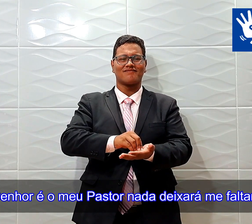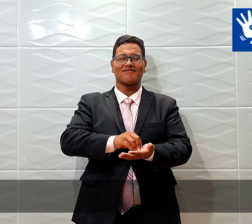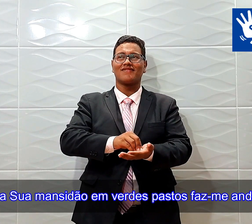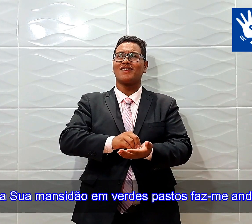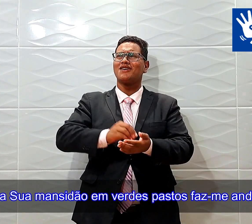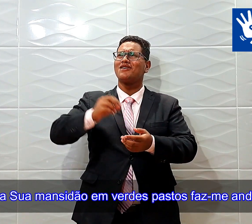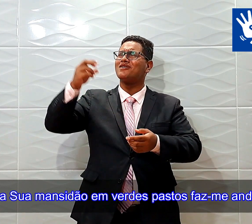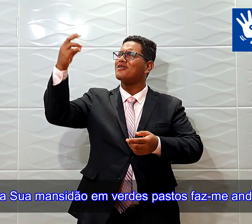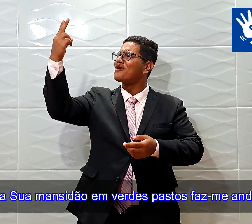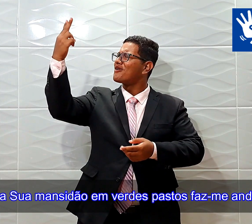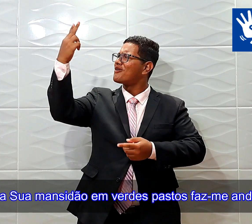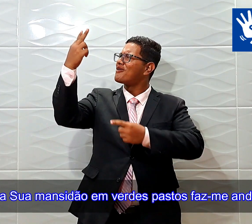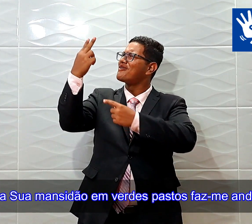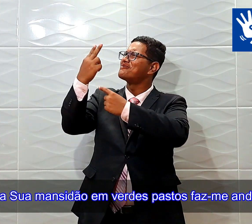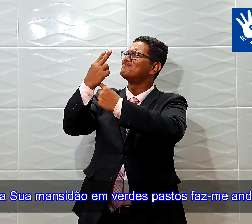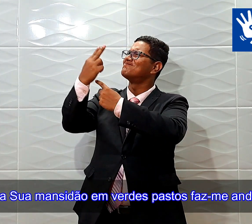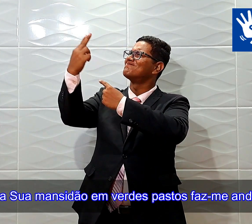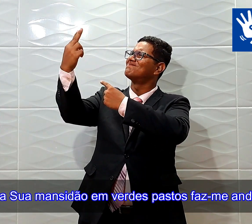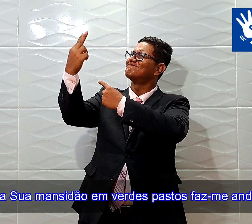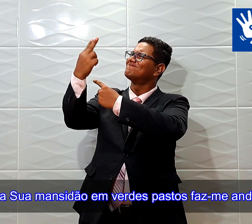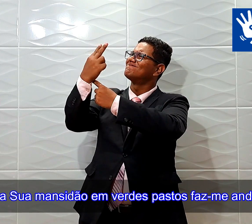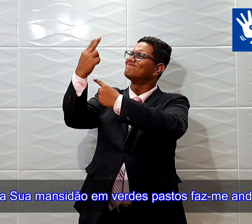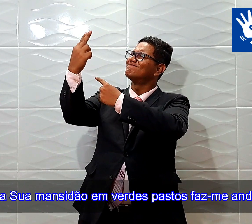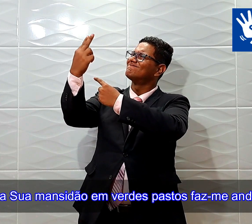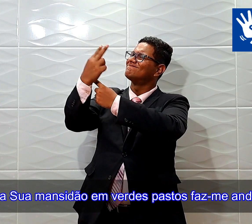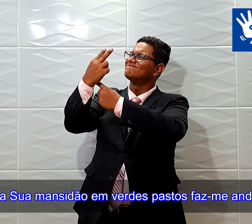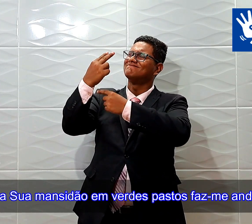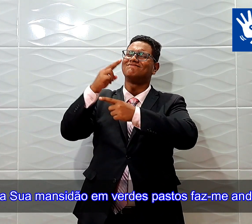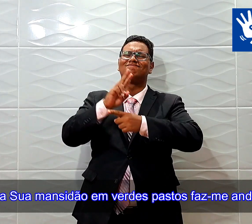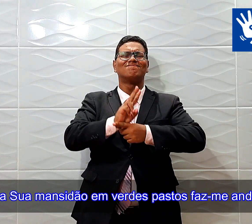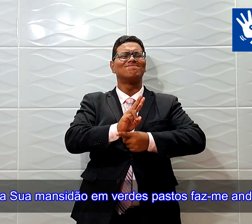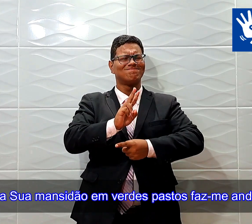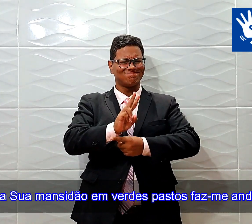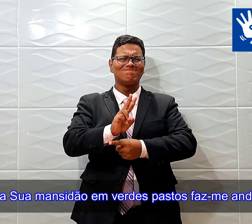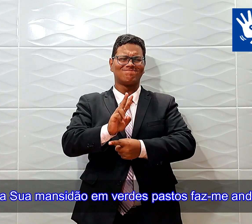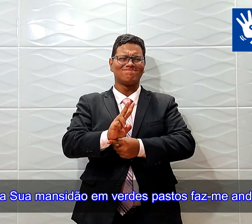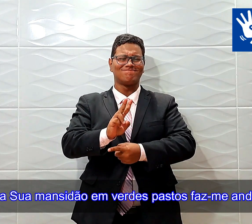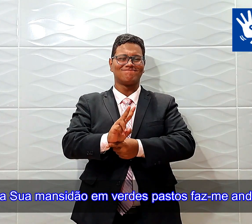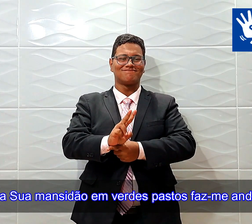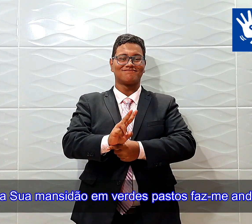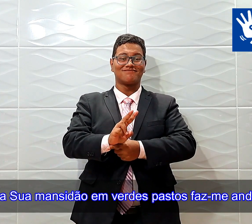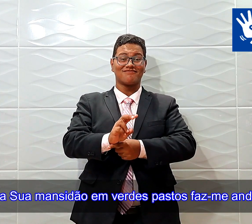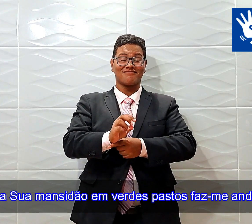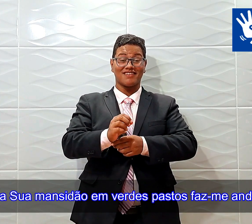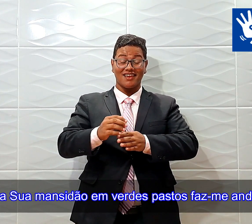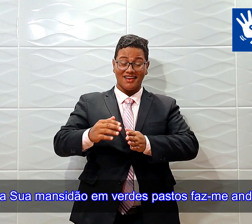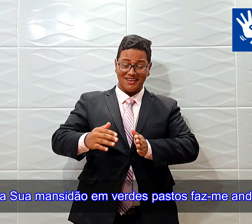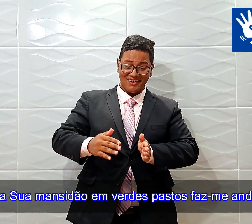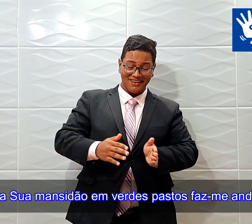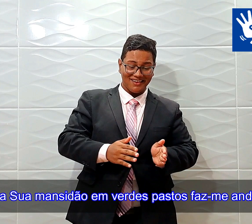com a sua mansidão. Em